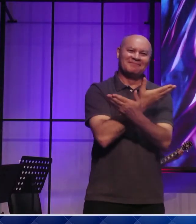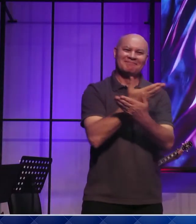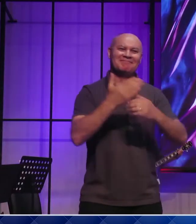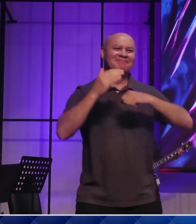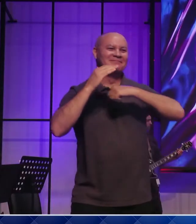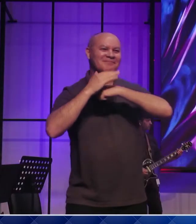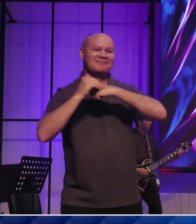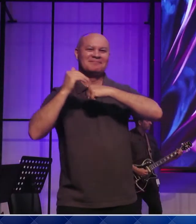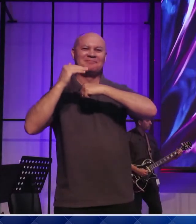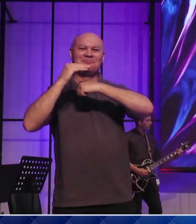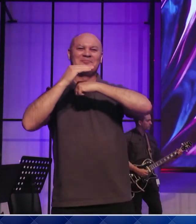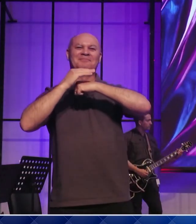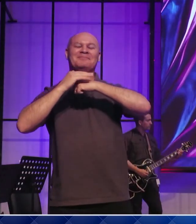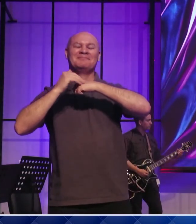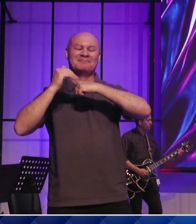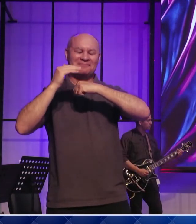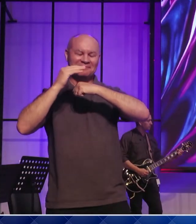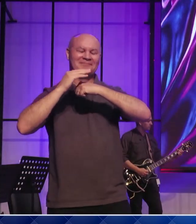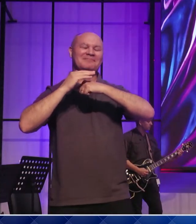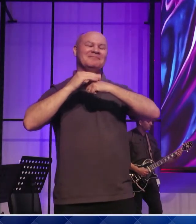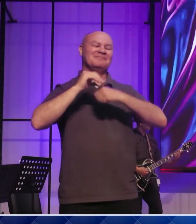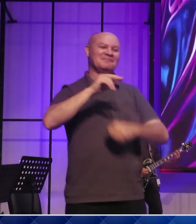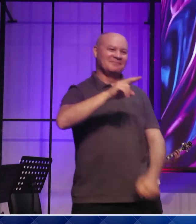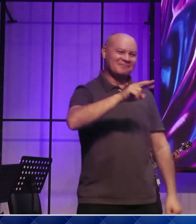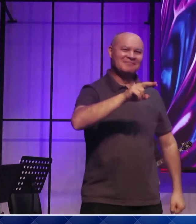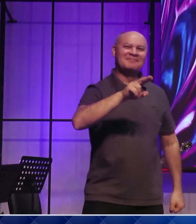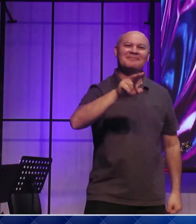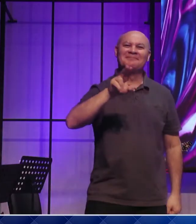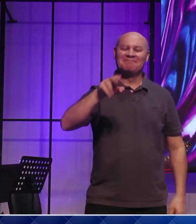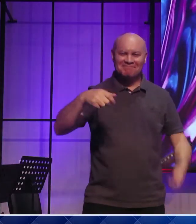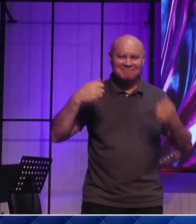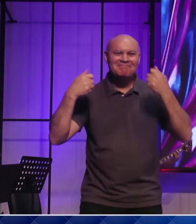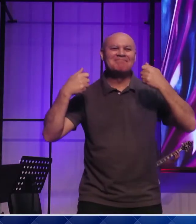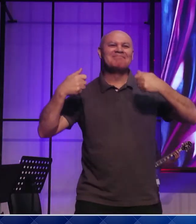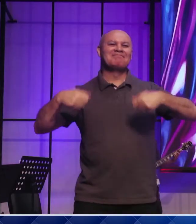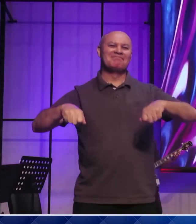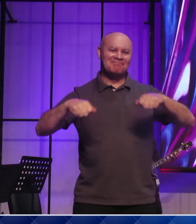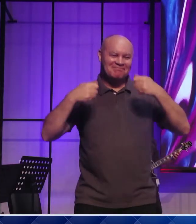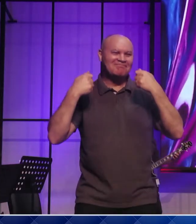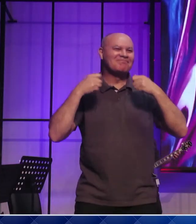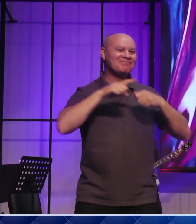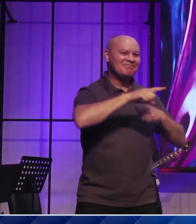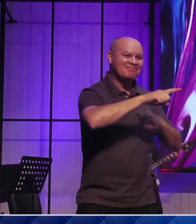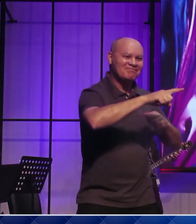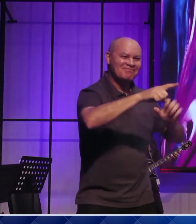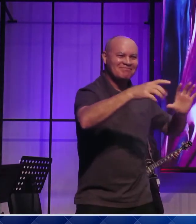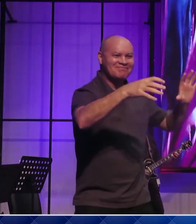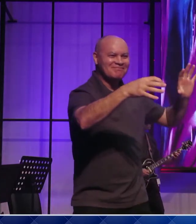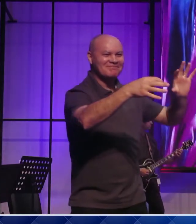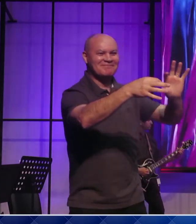querido irmão, eu preciso de ti,